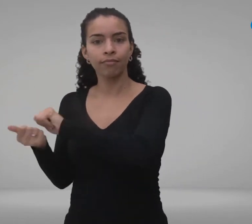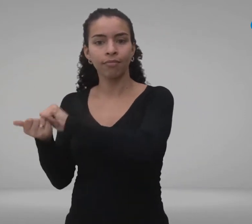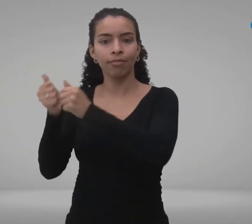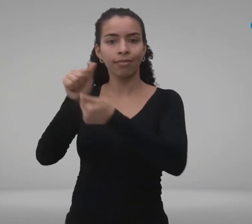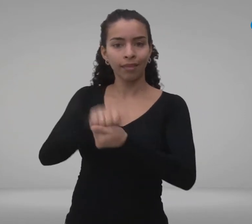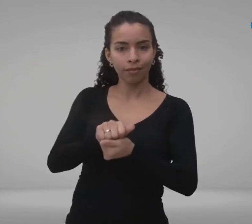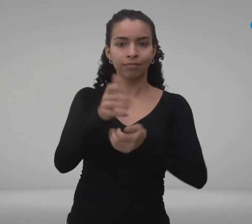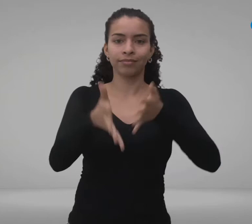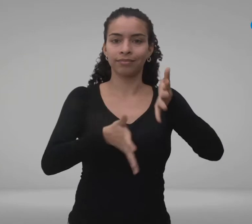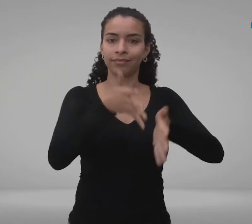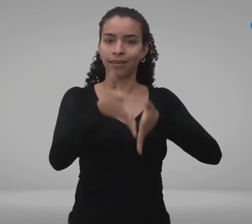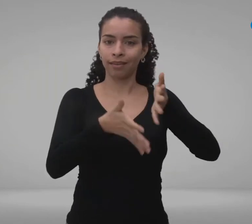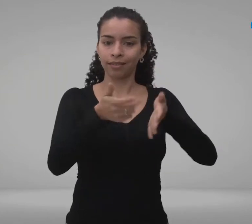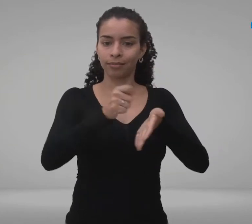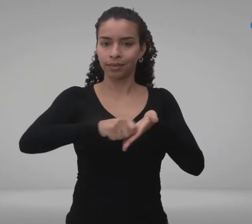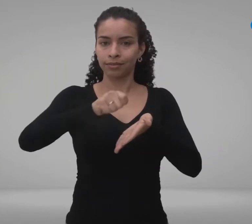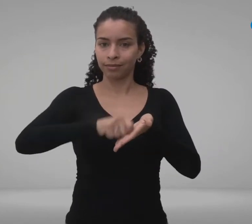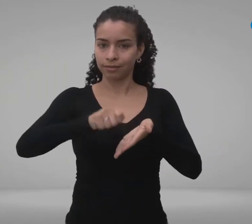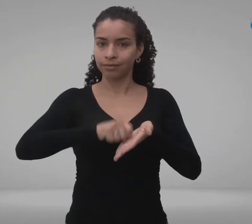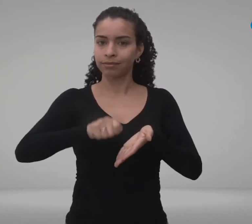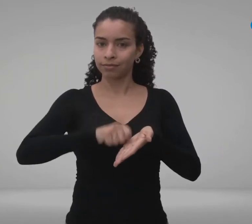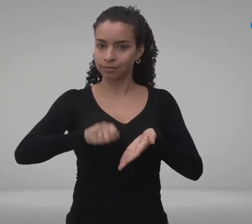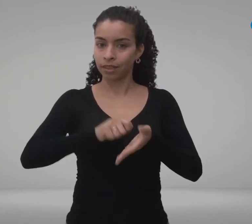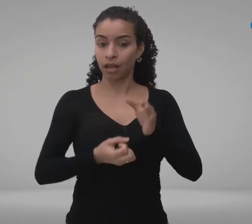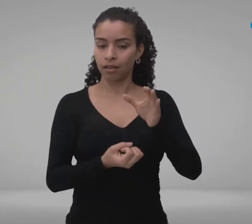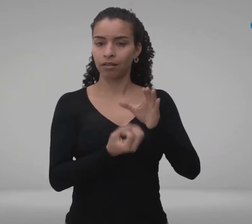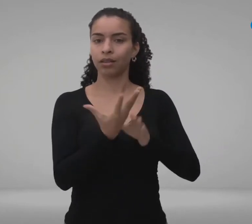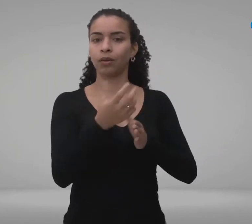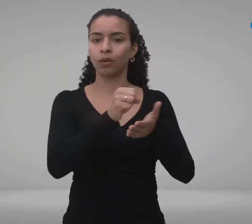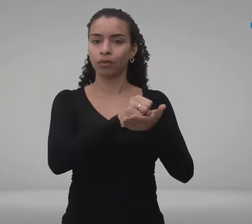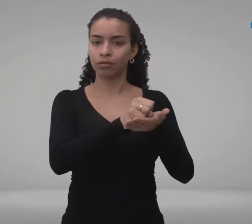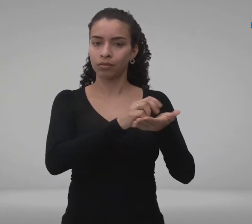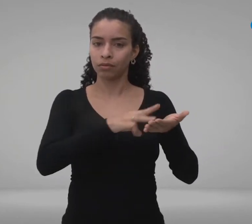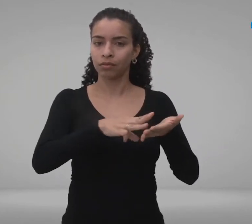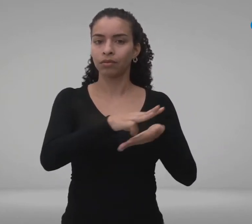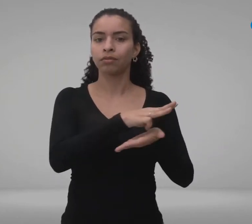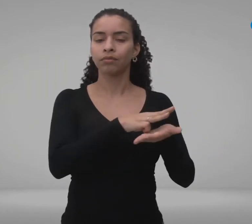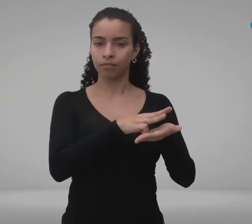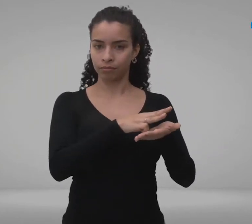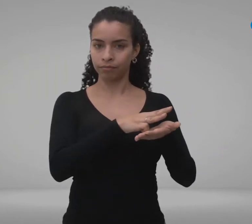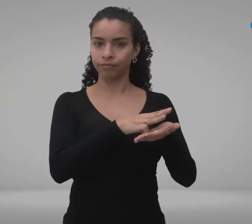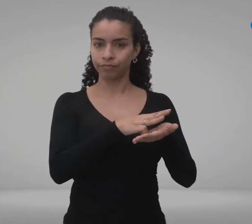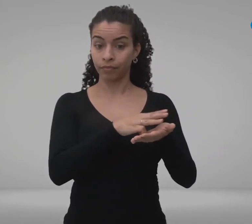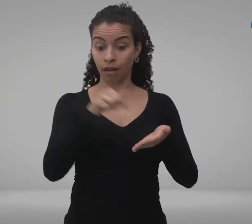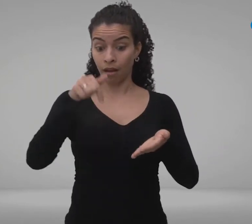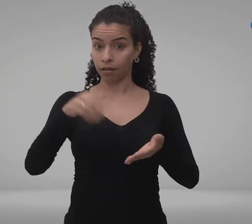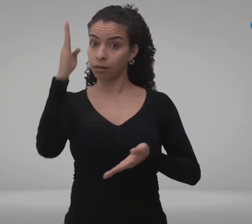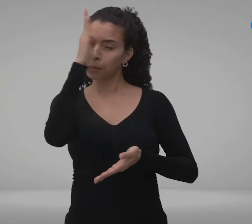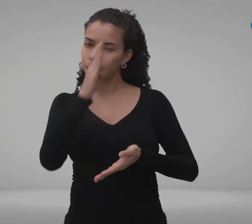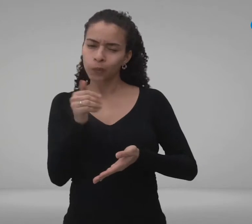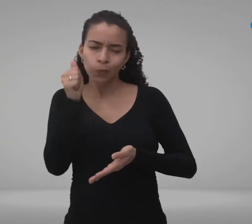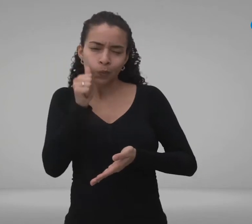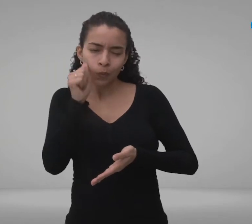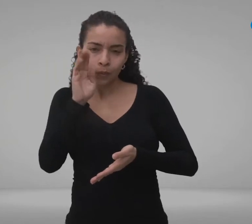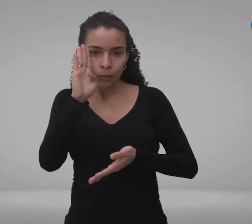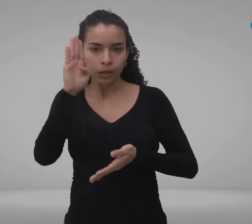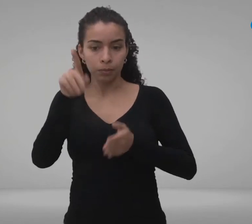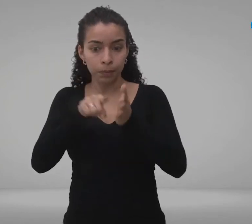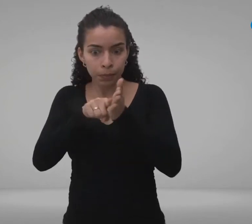eles adaptaram para a língua de sinais e criaram a escrita de sinais. Uma das estudiosas aqui no Brasil, nessa